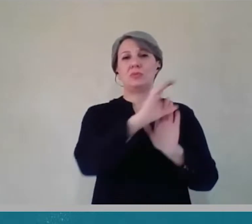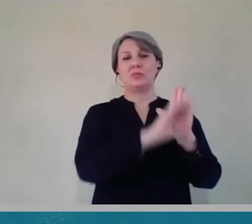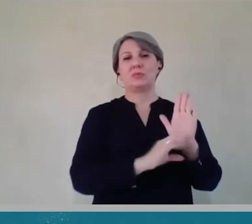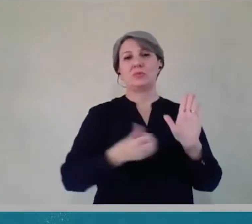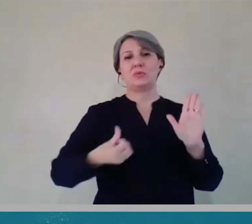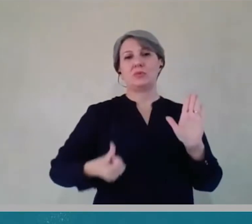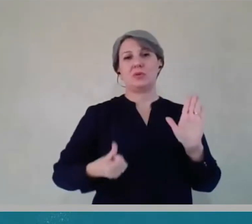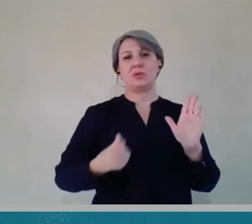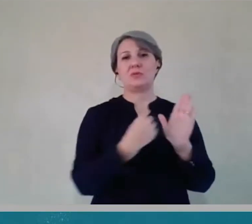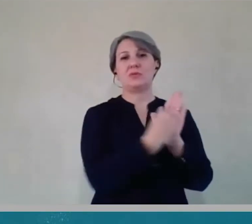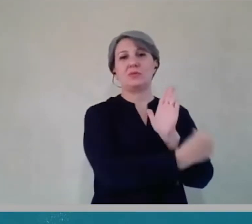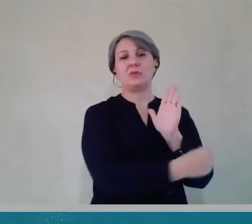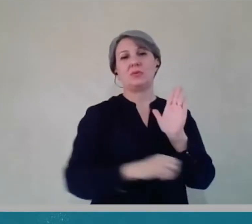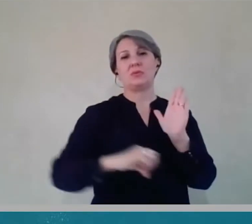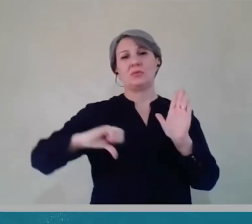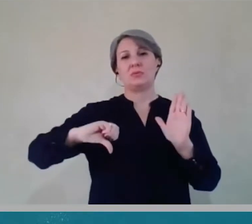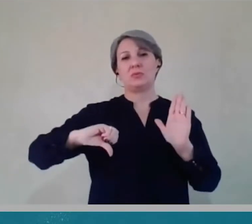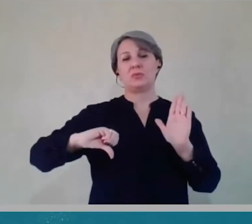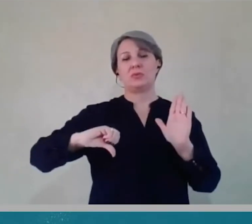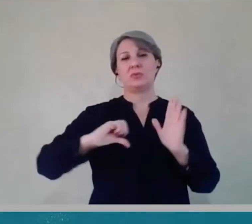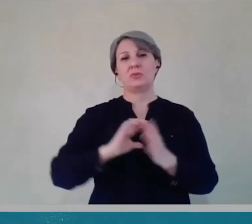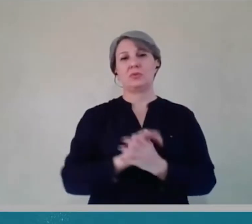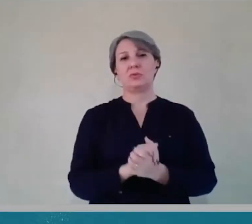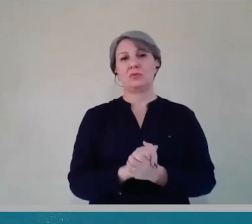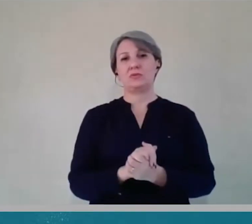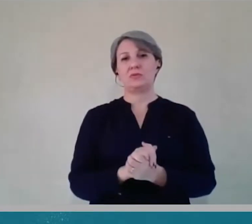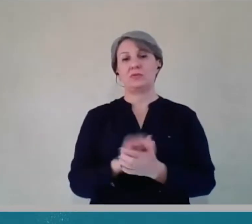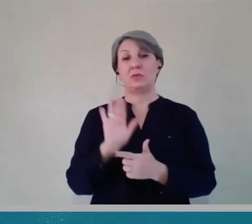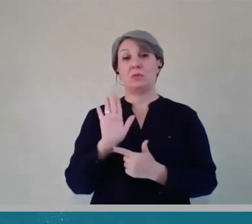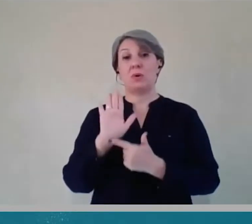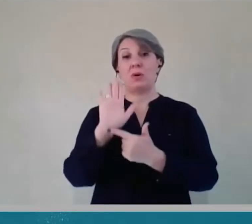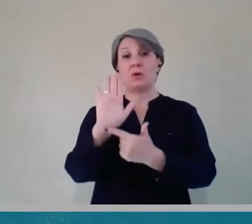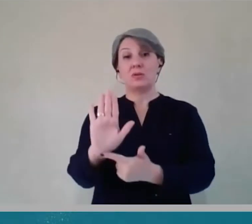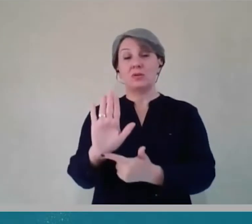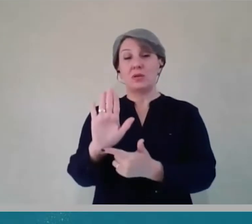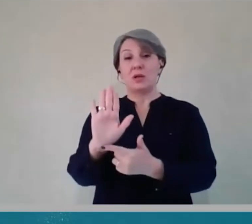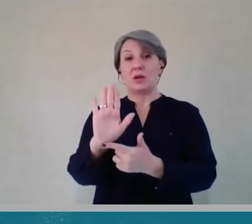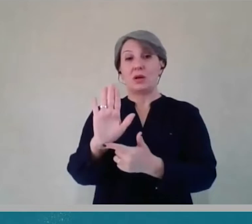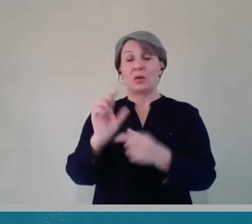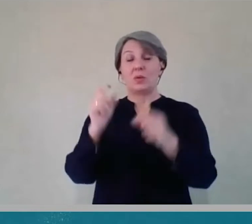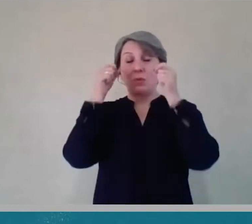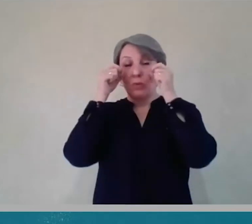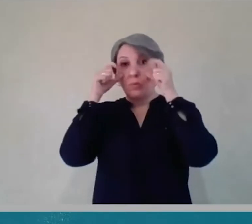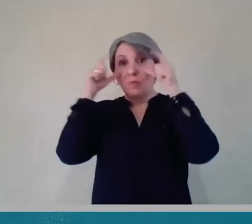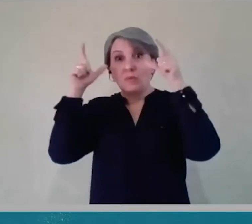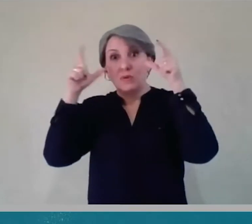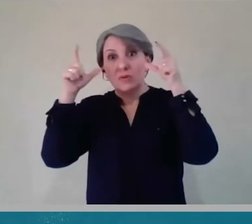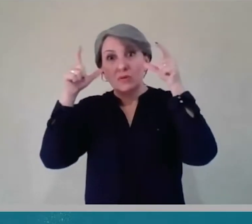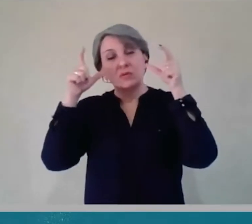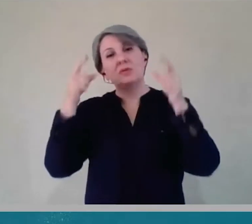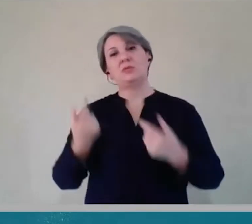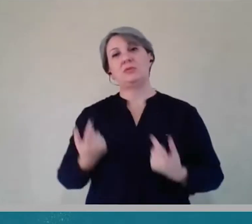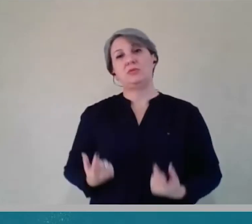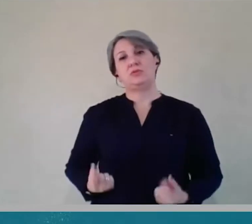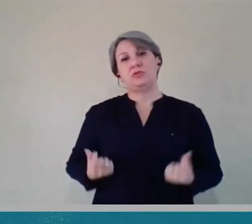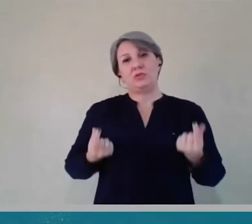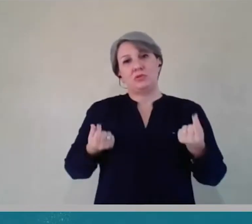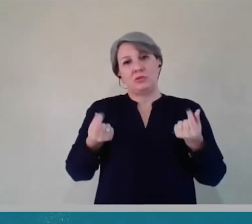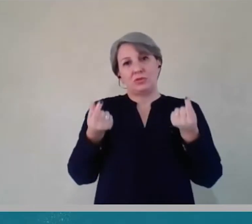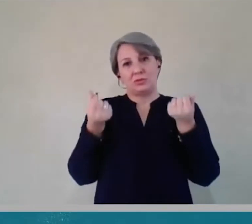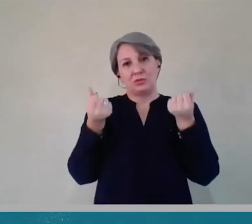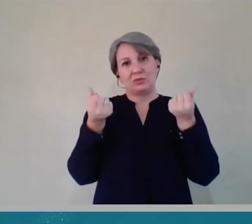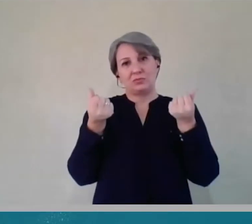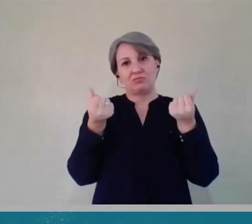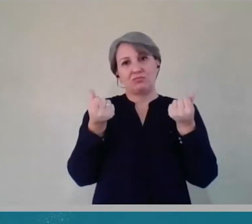Aqui fala já de cobiça de dinheiro, avareza. Ora, os que querem ficar ricos caem em tentação